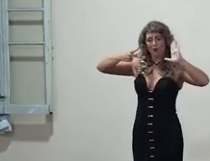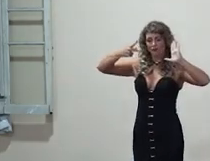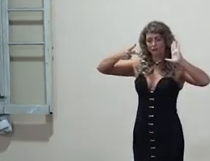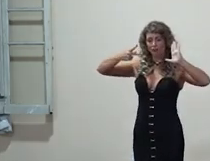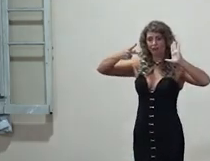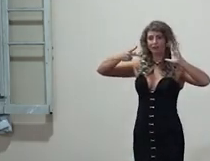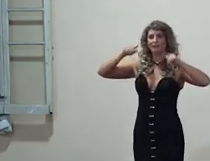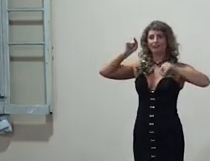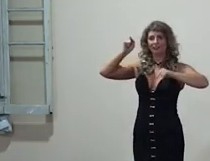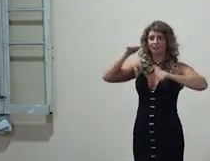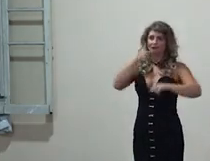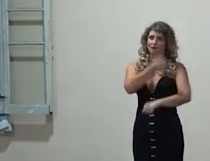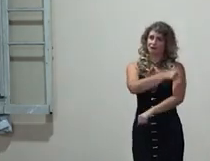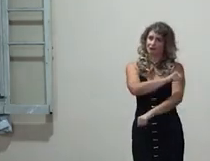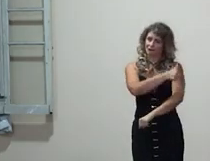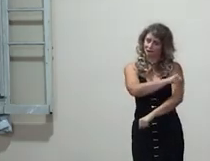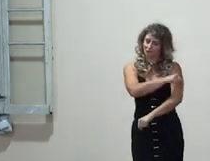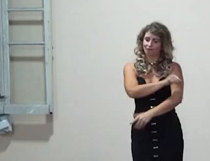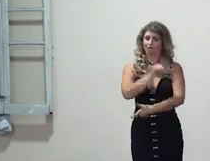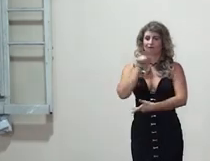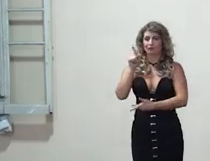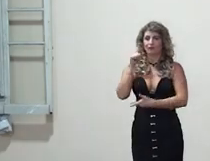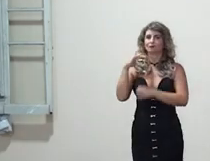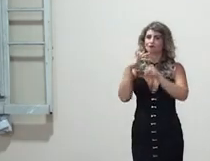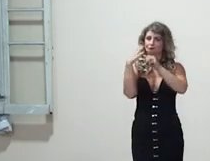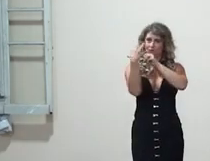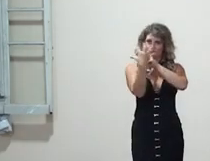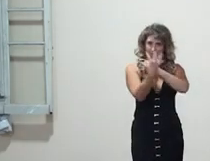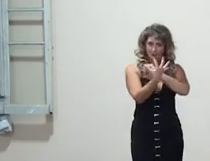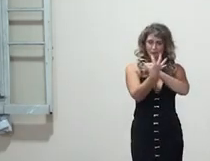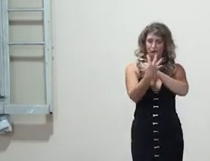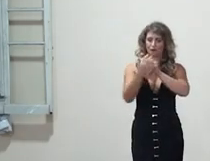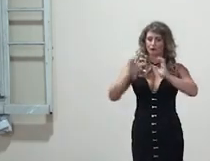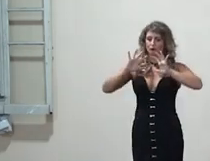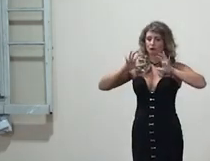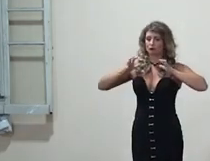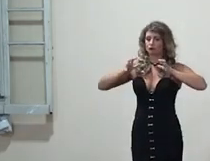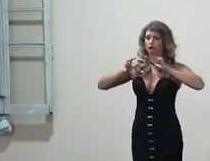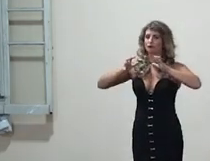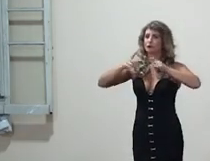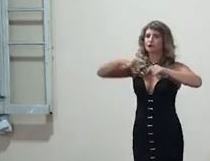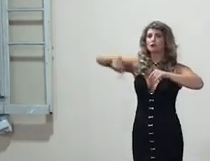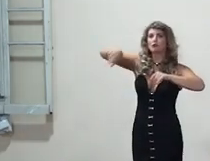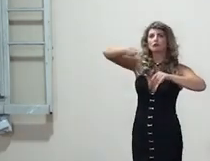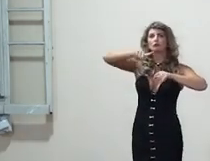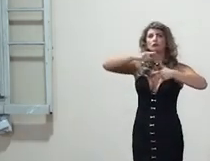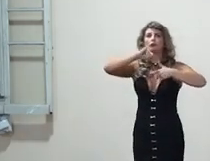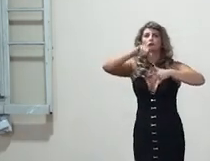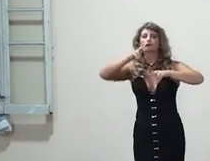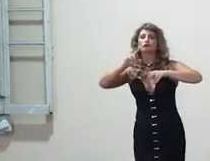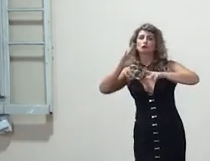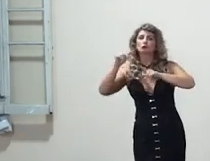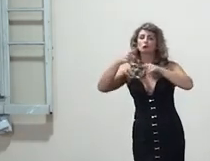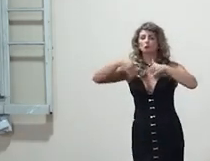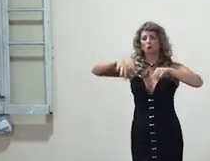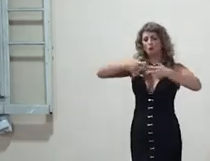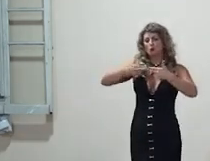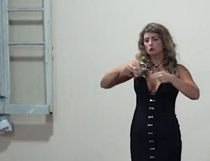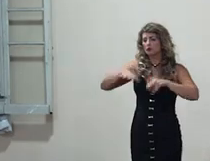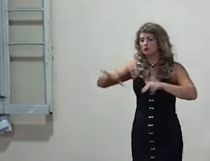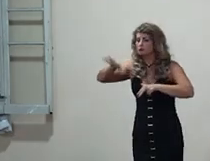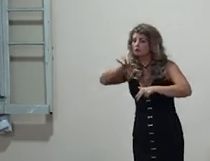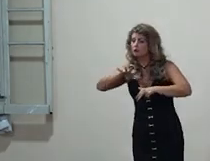projeto Jacarepaguá, lá no Rio de Janeiro, da Globo. Estava saindo do Jardim Botânico, algumas coisas ainda estavam no Jardim